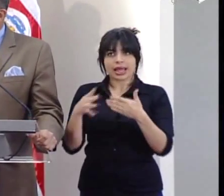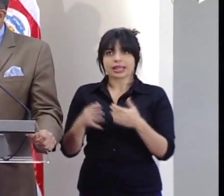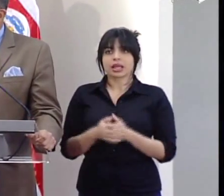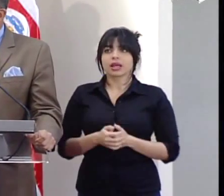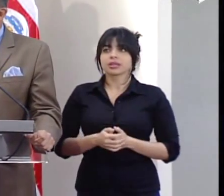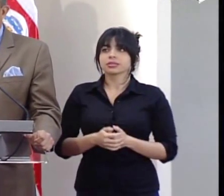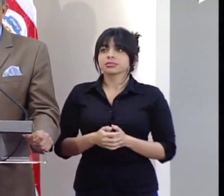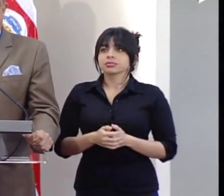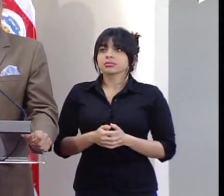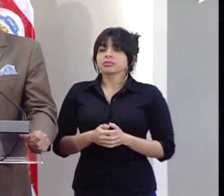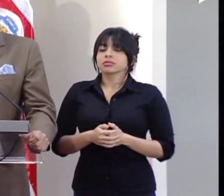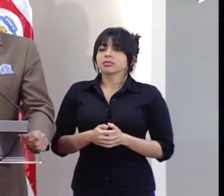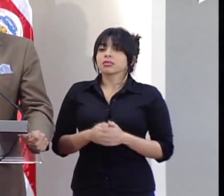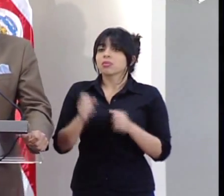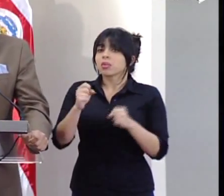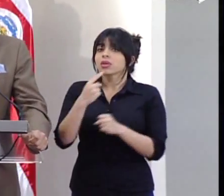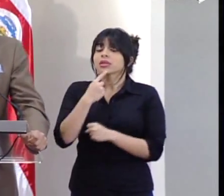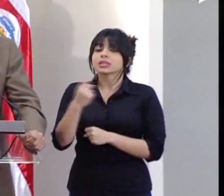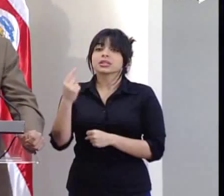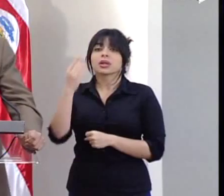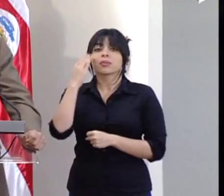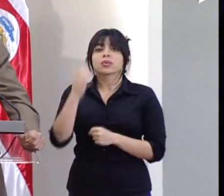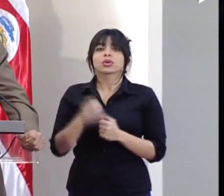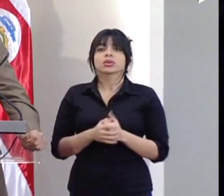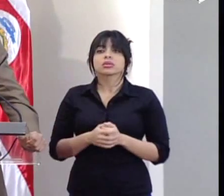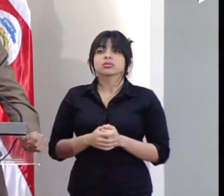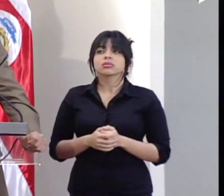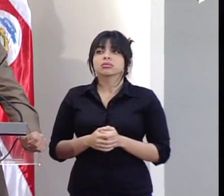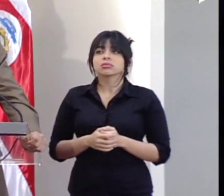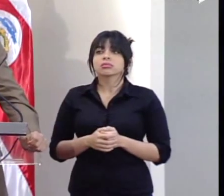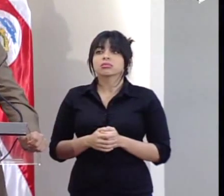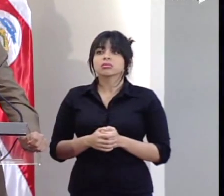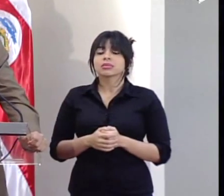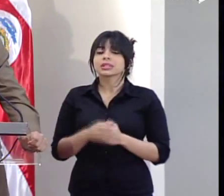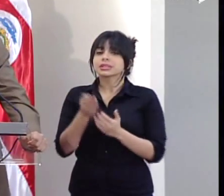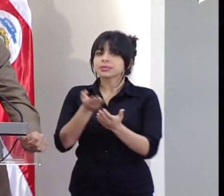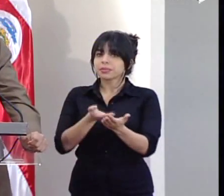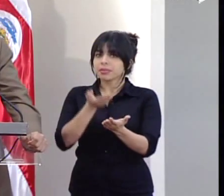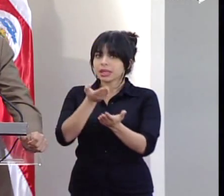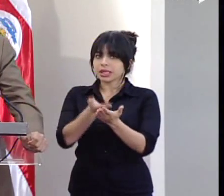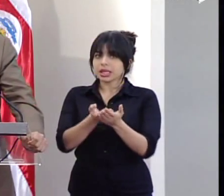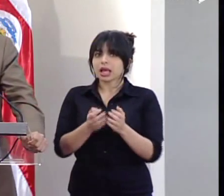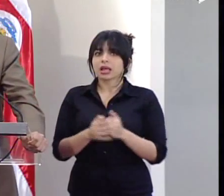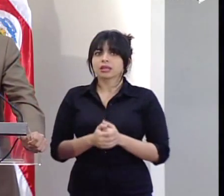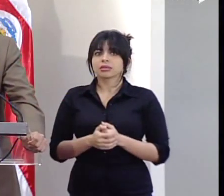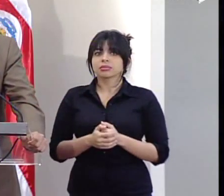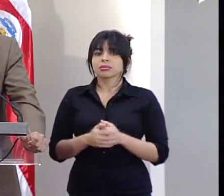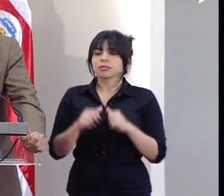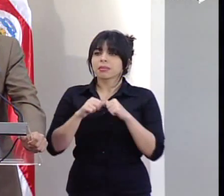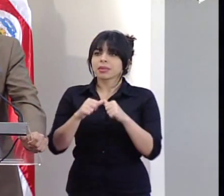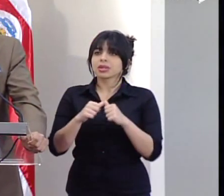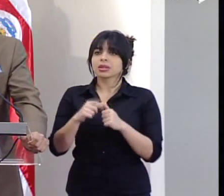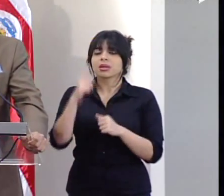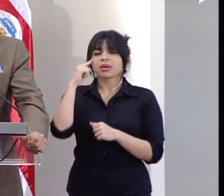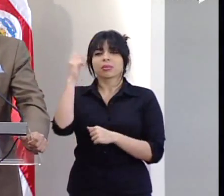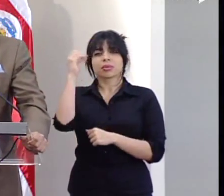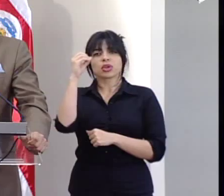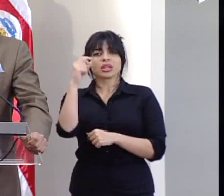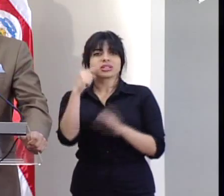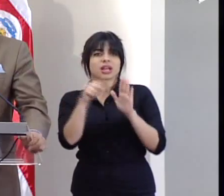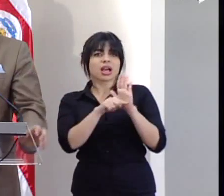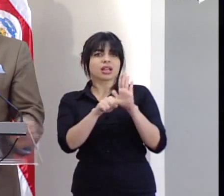Quiero decirlo porque se plantean permanentemente juicios negativos